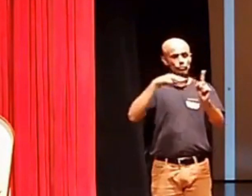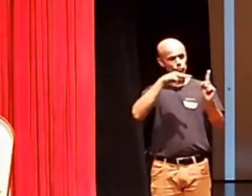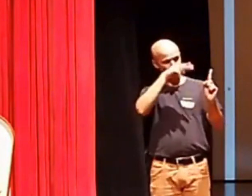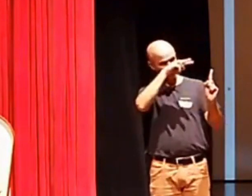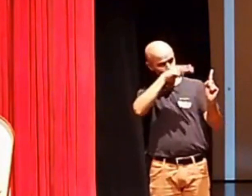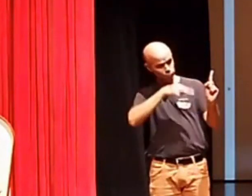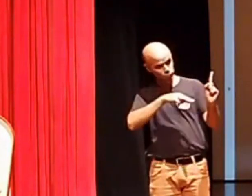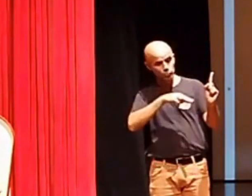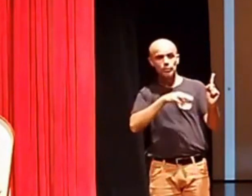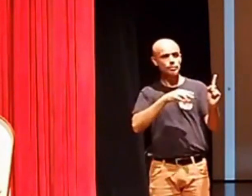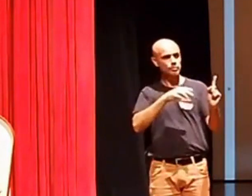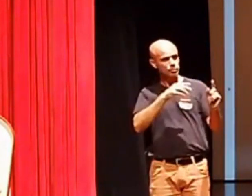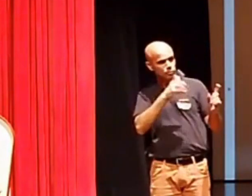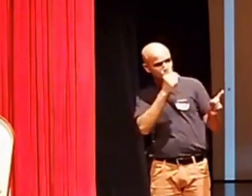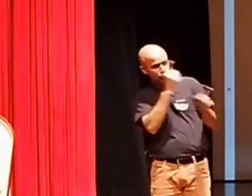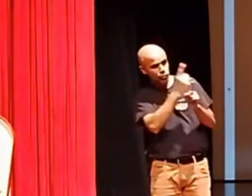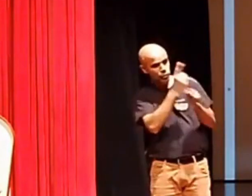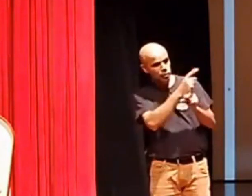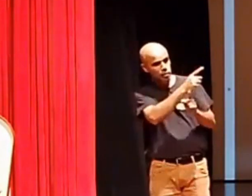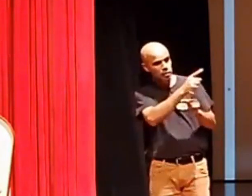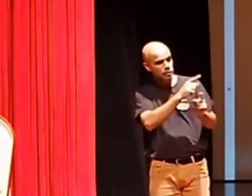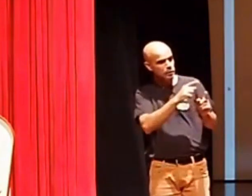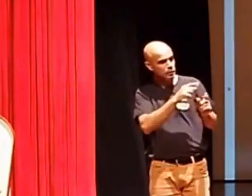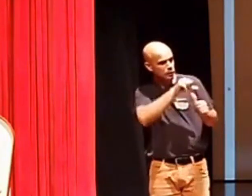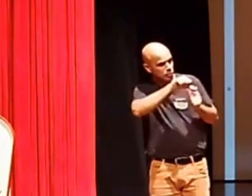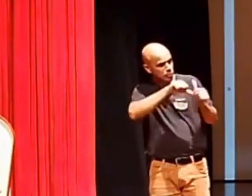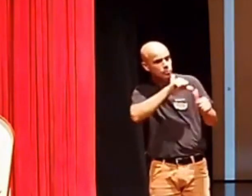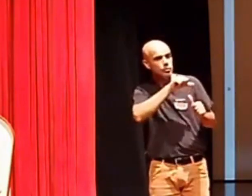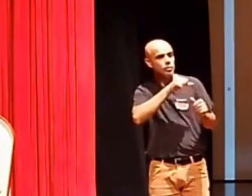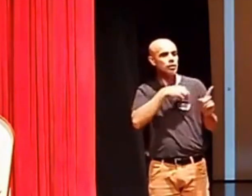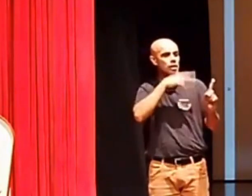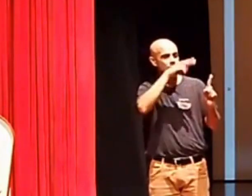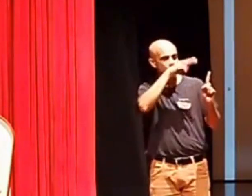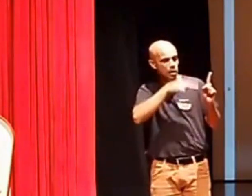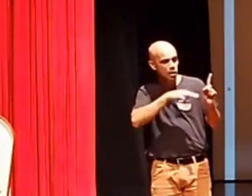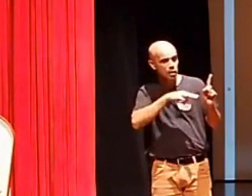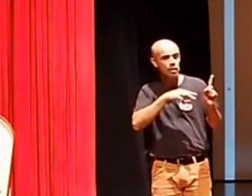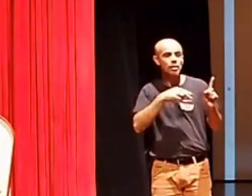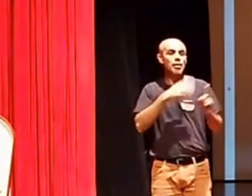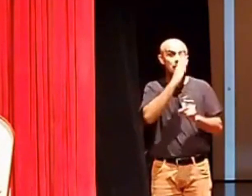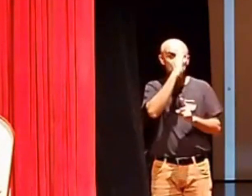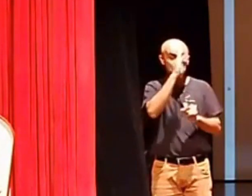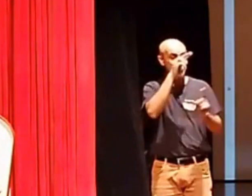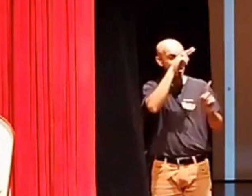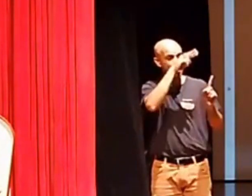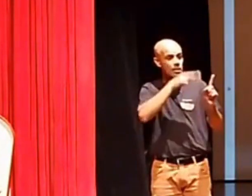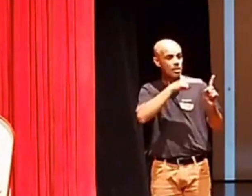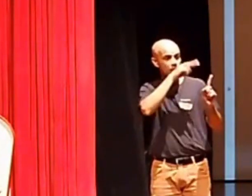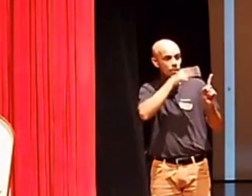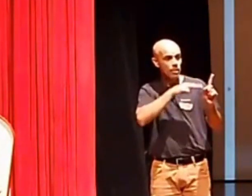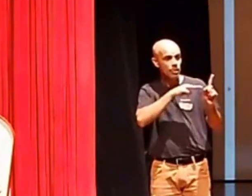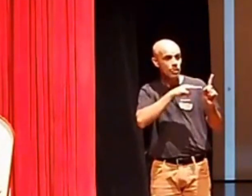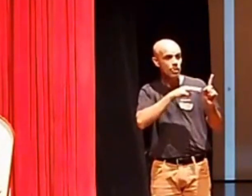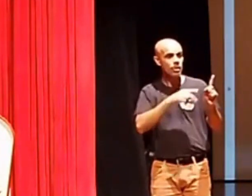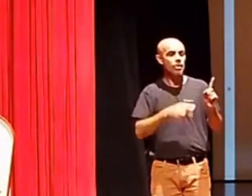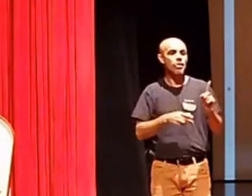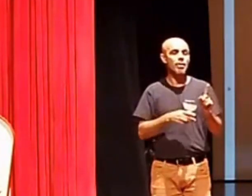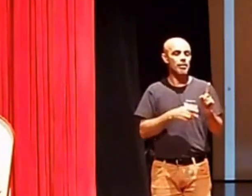visualizar alterações. De lado, a gente consegue visualizar, principalmente, a